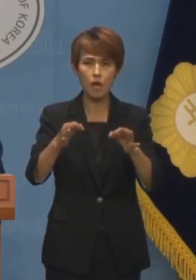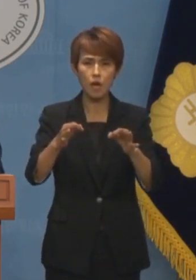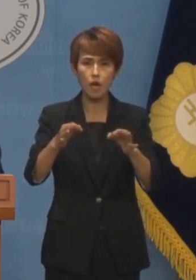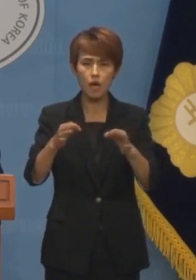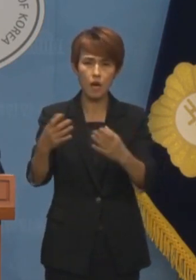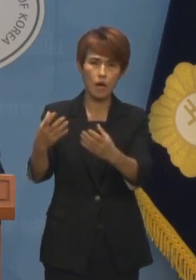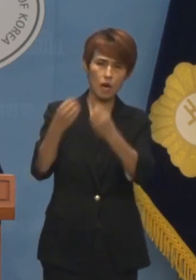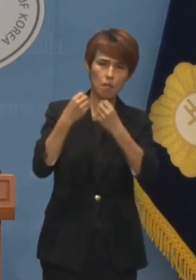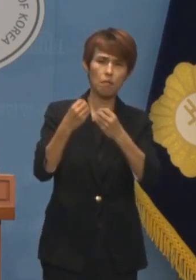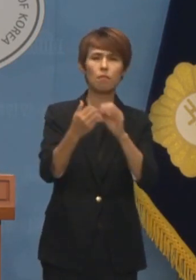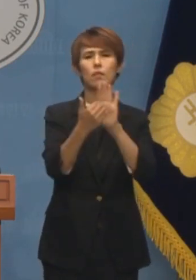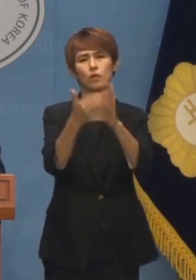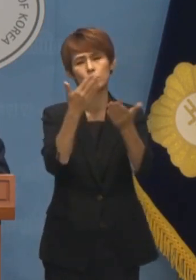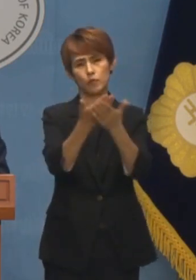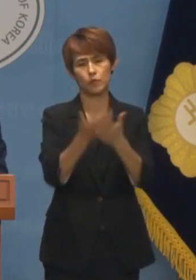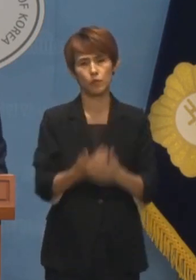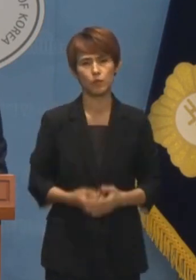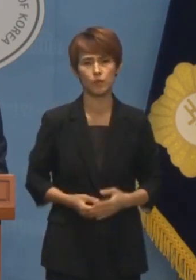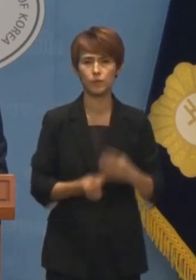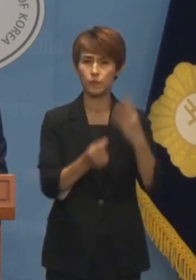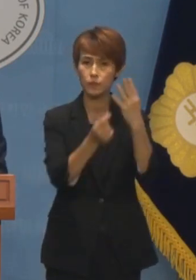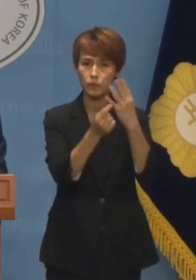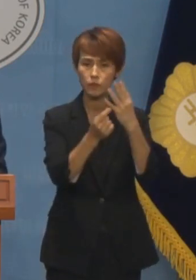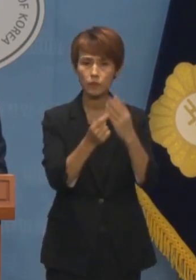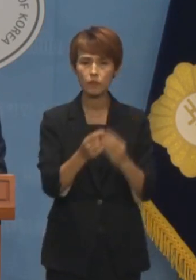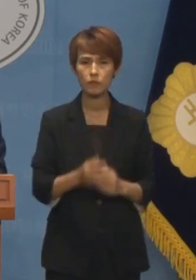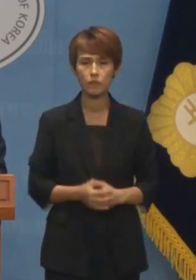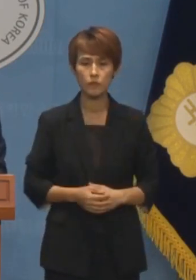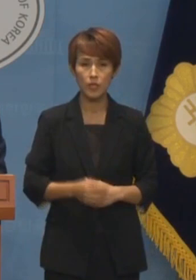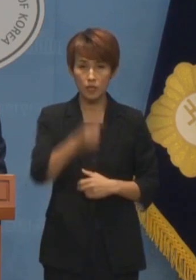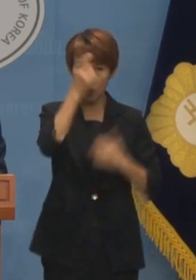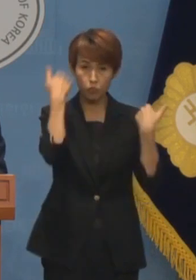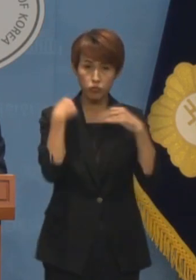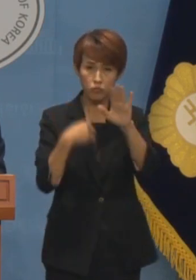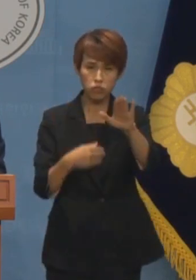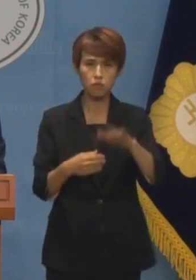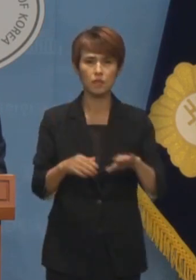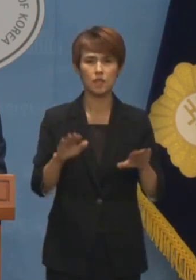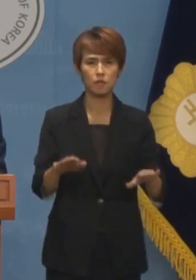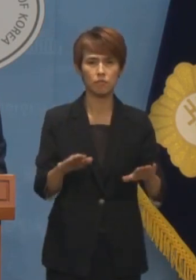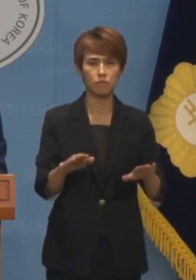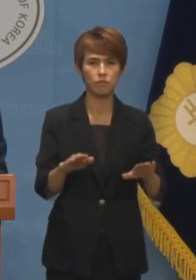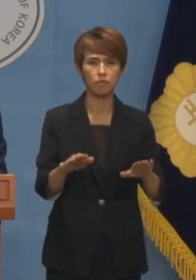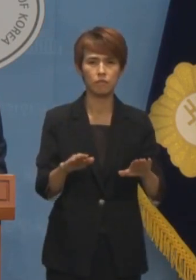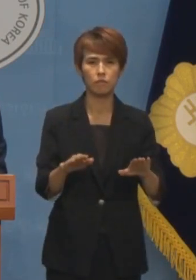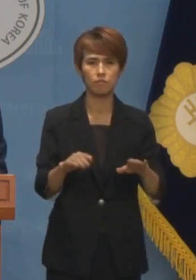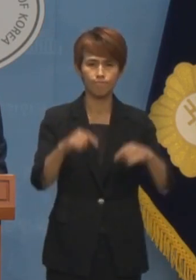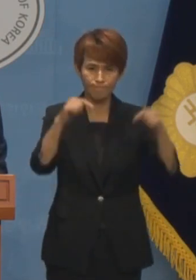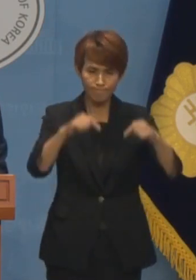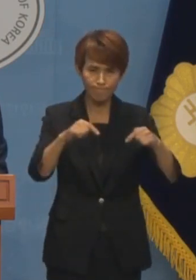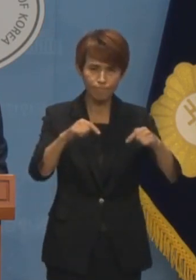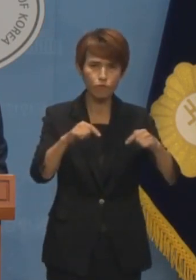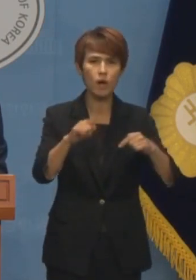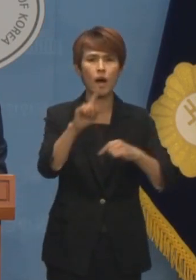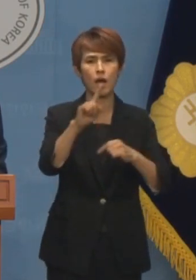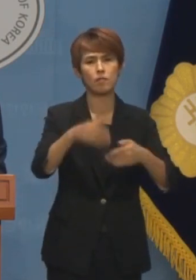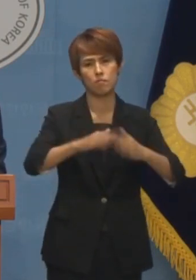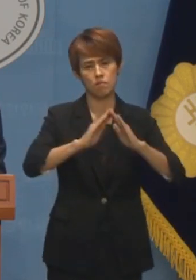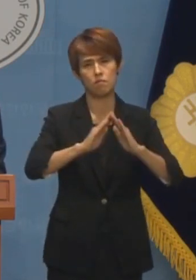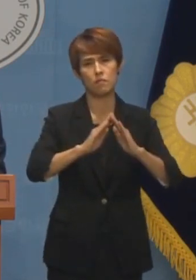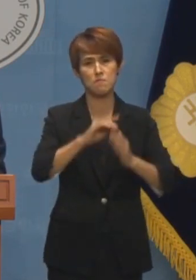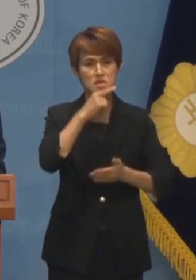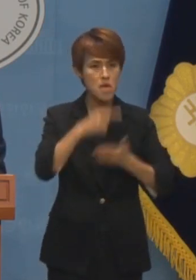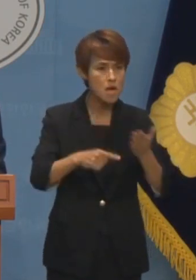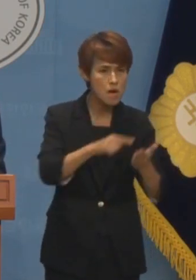필요합니다. 넷째, 정부는 지금 당장 단일한 창구를 만들어 피해를 총체적으로 파악해야